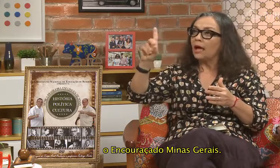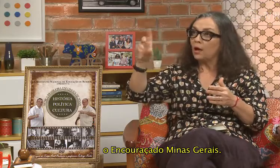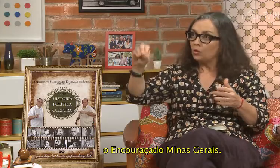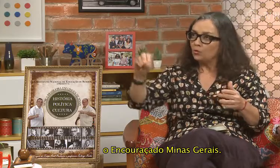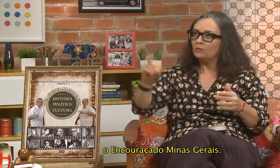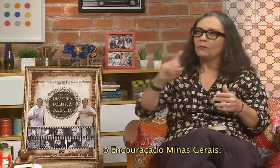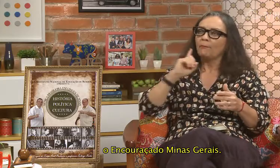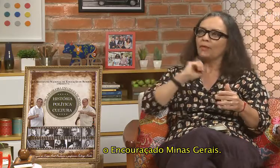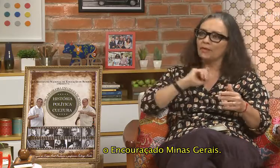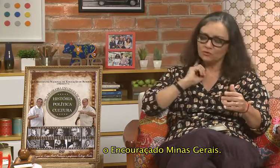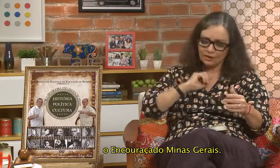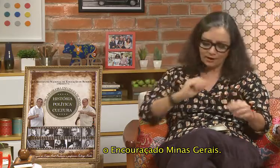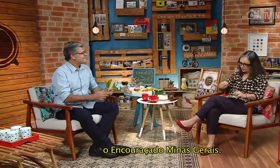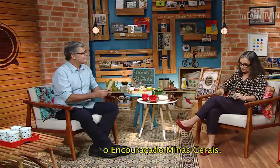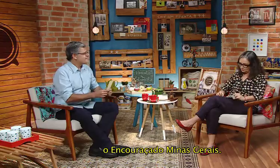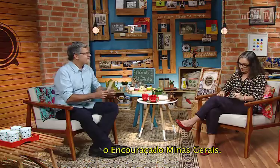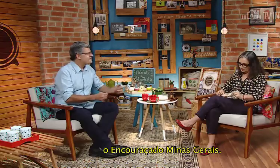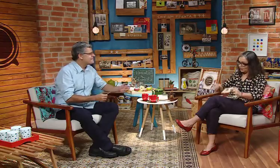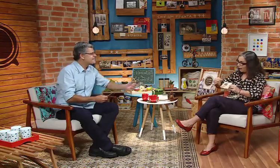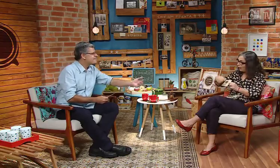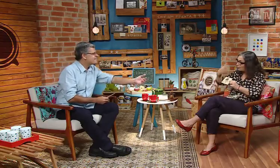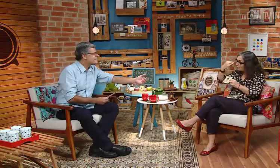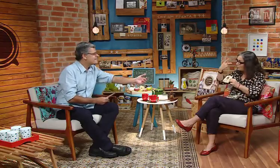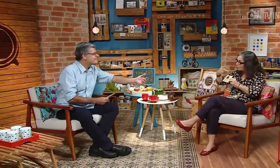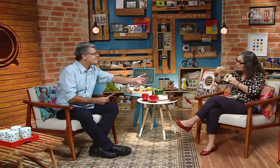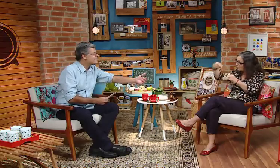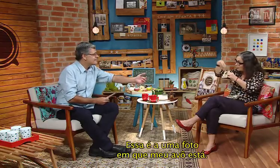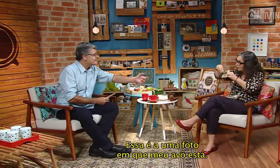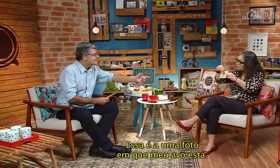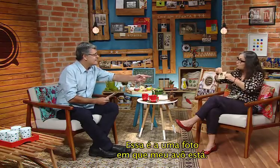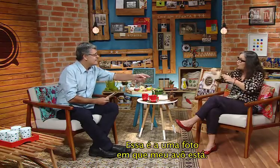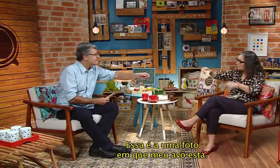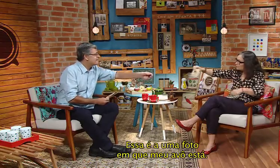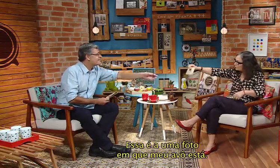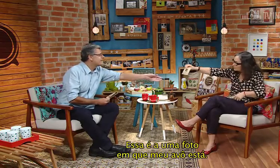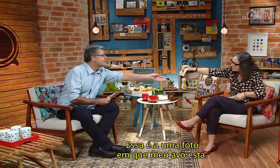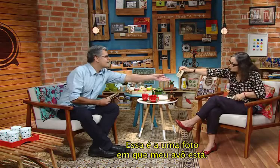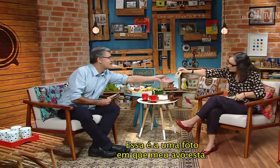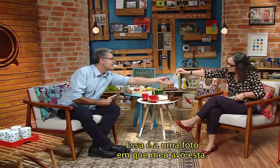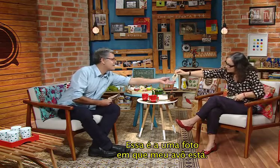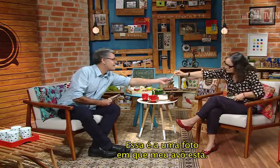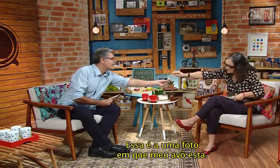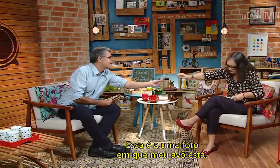Minas Gerais. Essa é uma foto que o meu avô está.